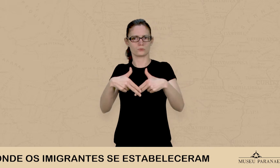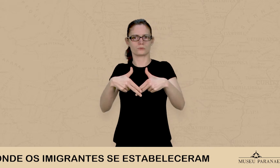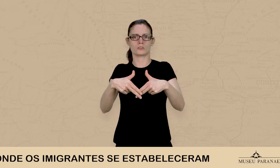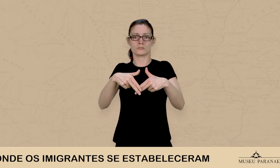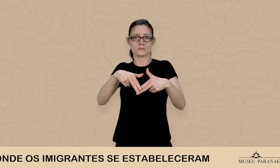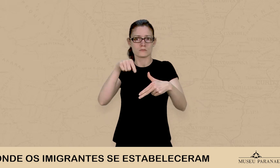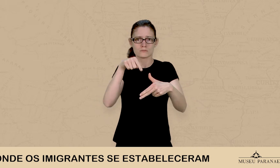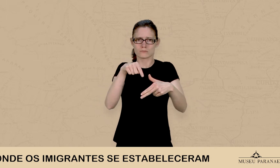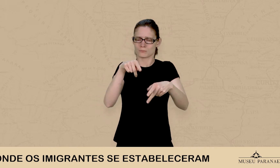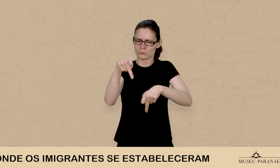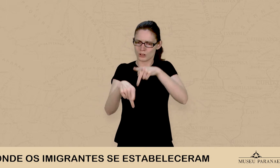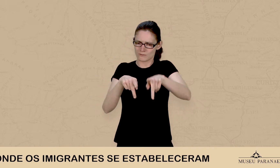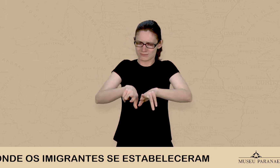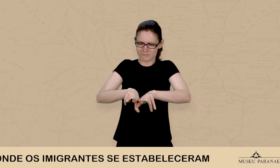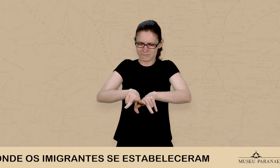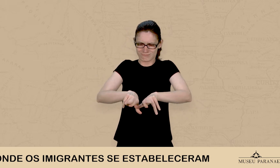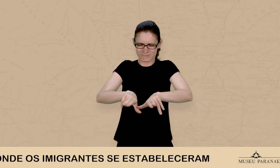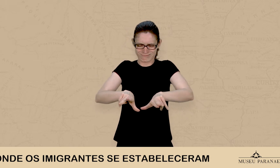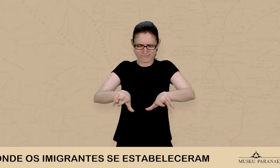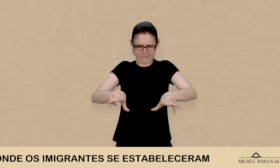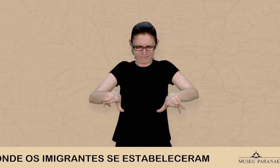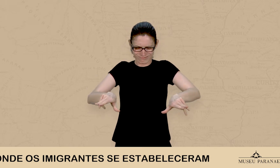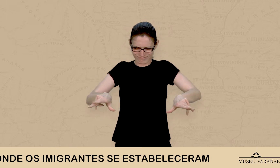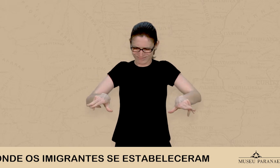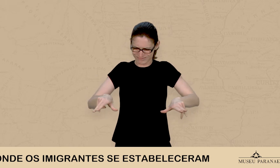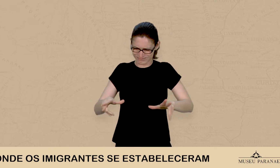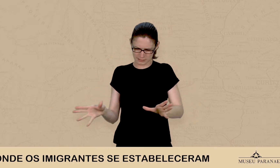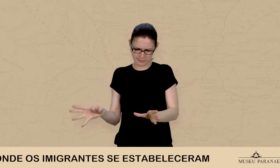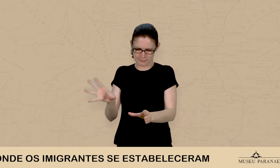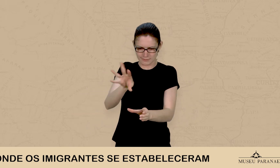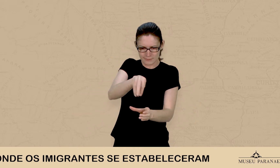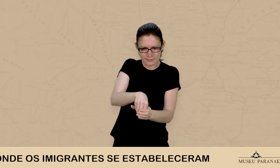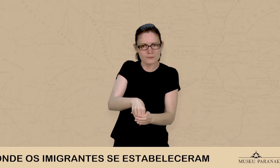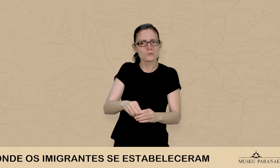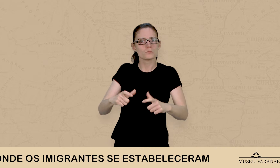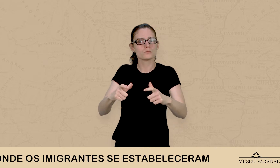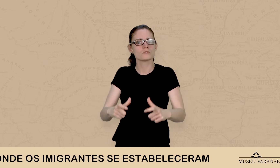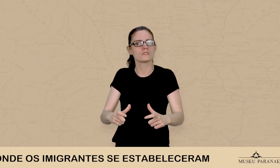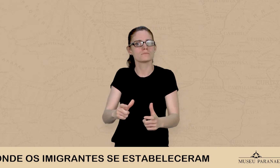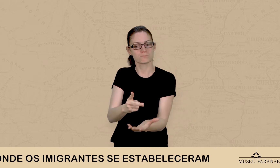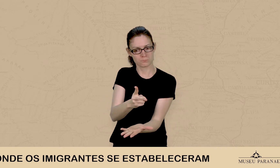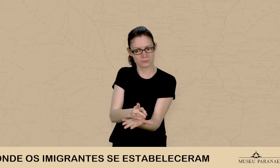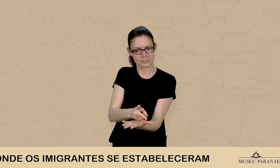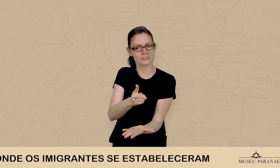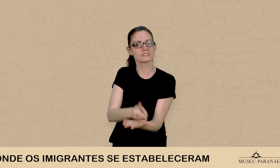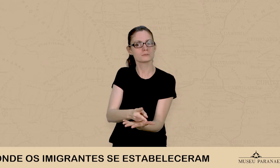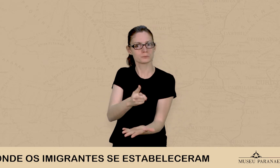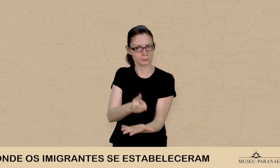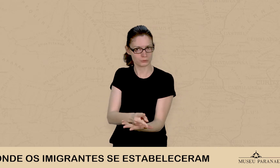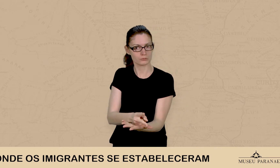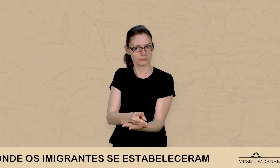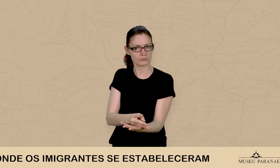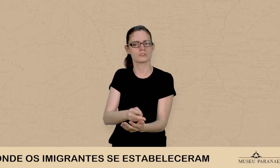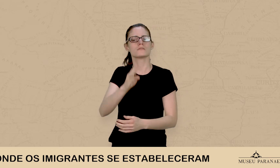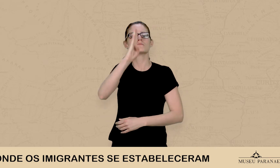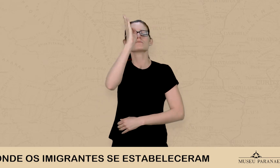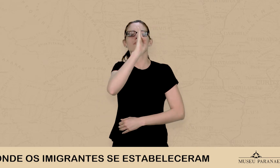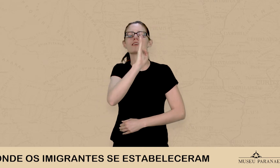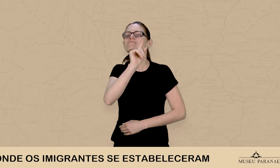seja, vários povos diferentes habitavam o mesmo local, diferentemente do que ocorreu